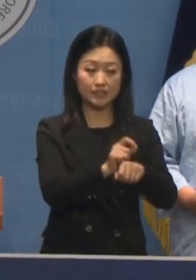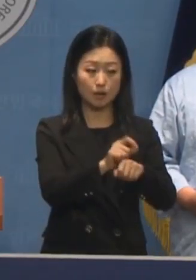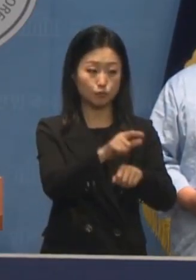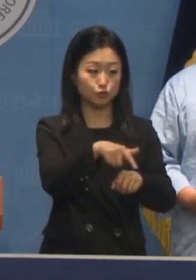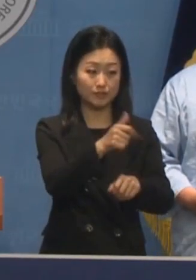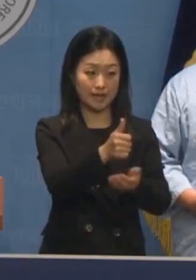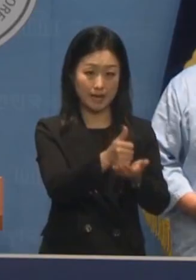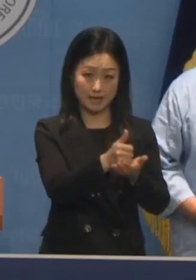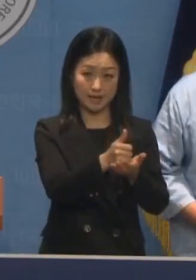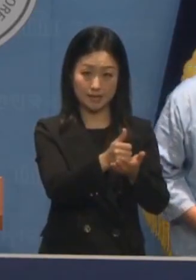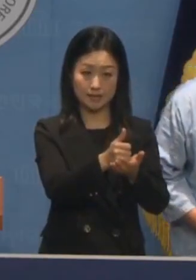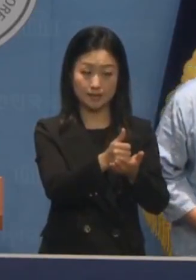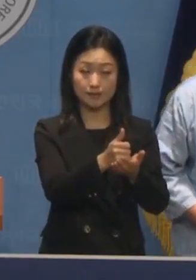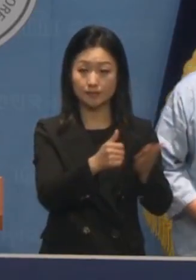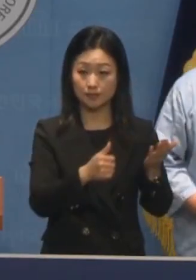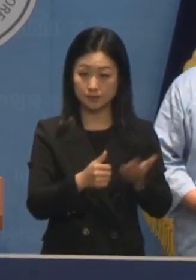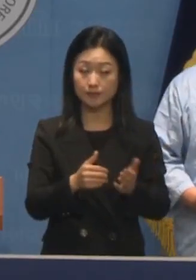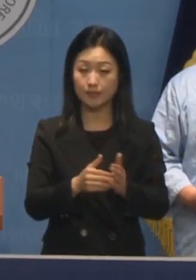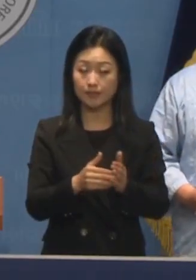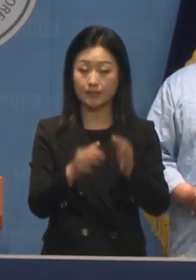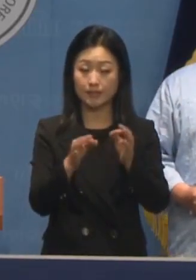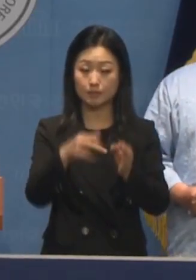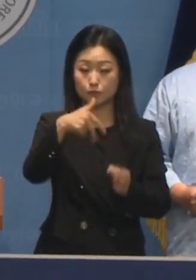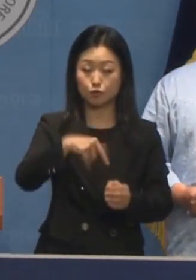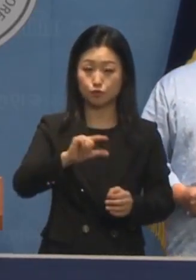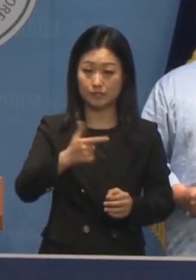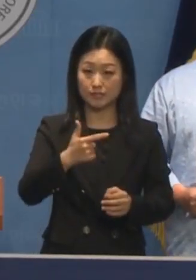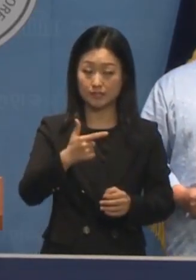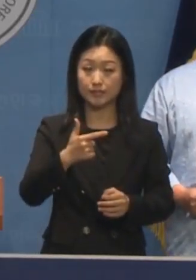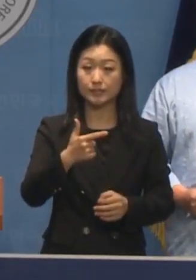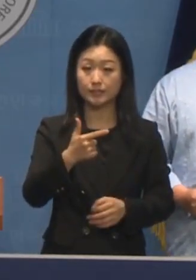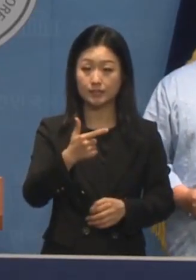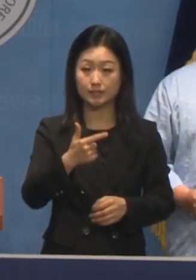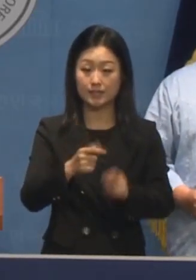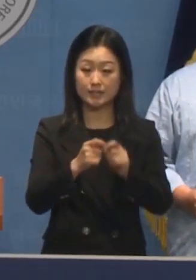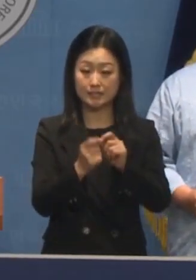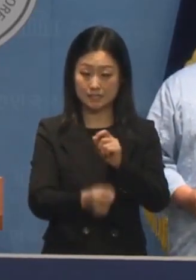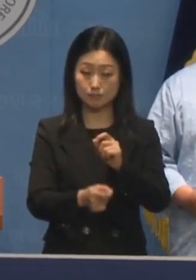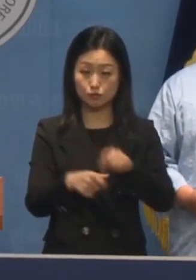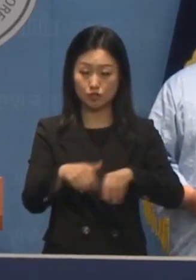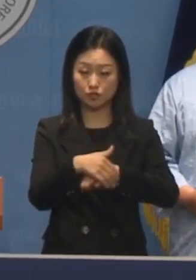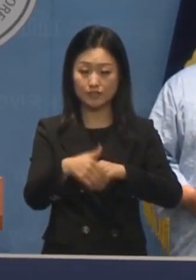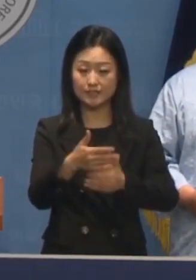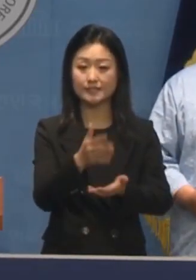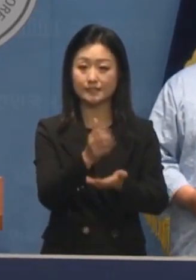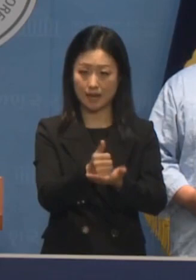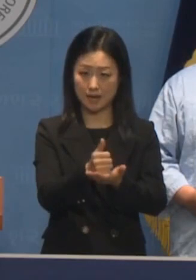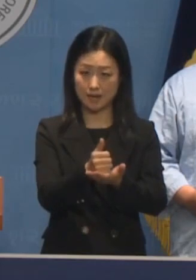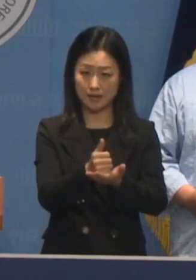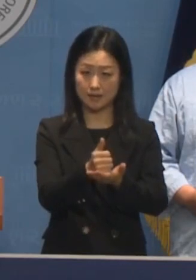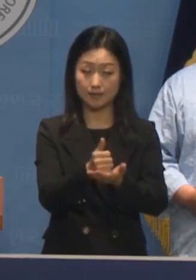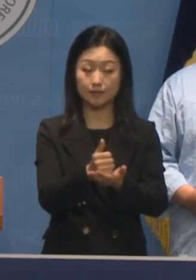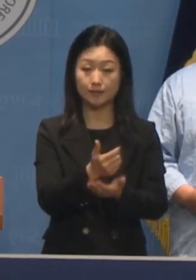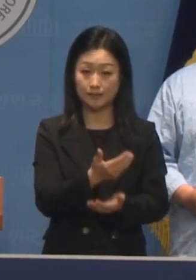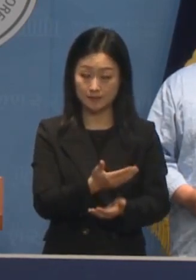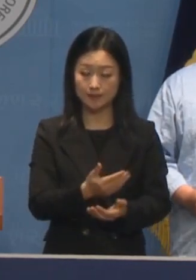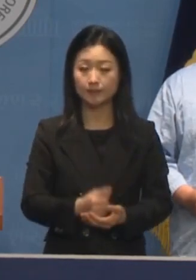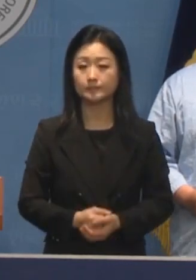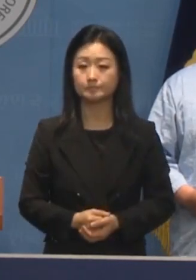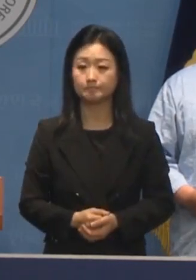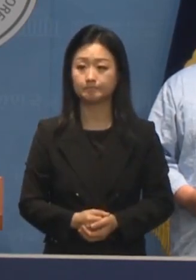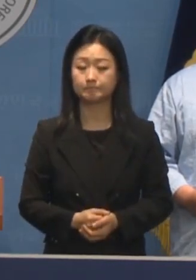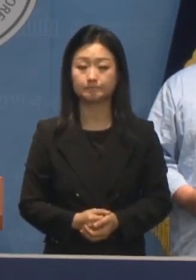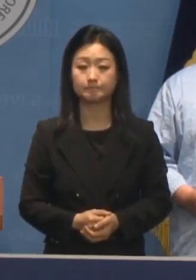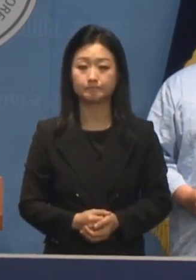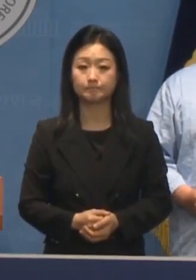사무국장님 참석했습니다. 우리 김규진 현대중공업 지부 정책실장님 참석했습니다. 예.